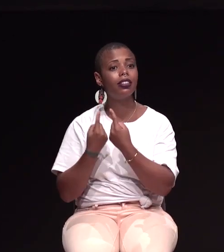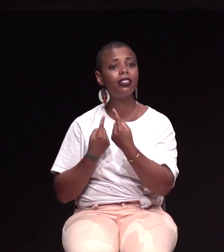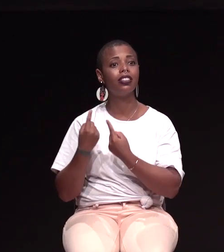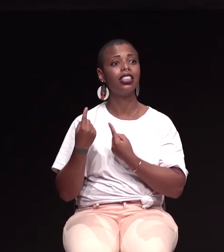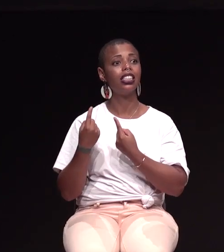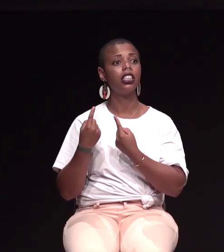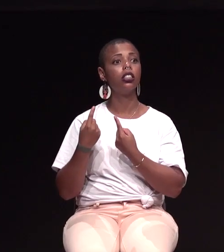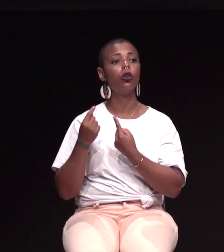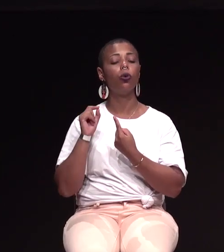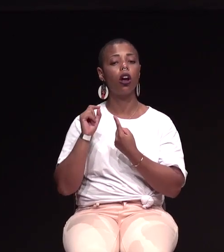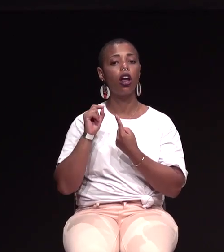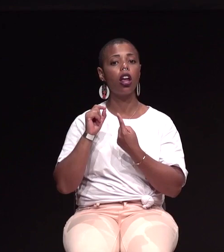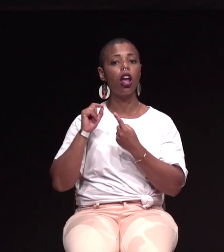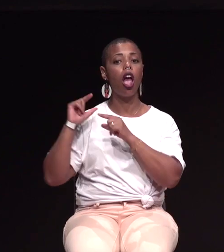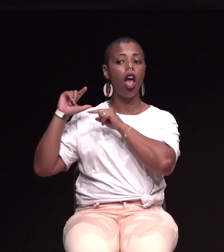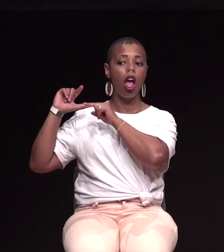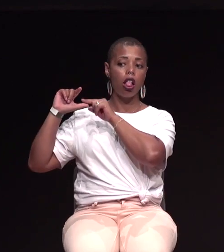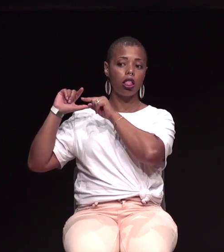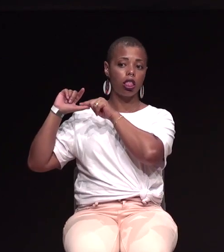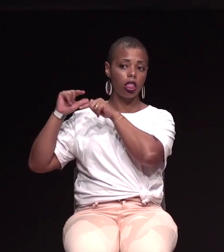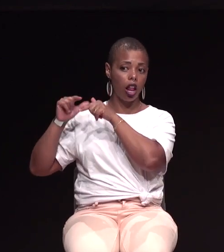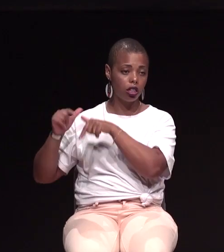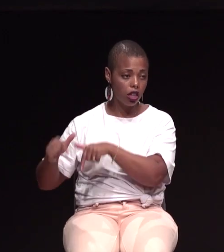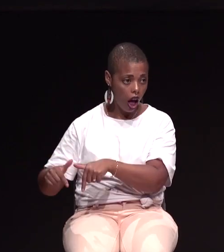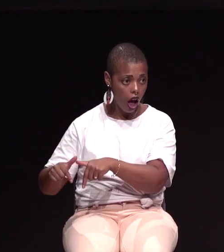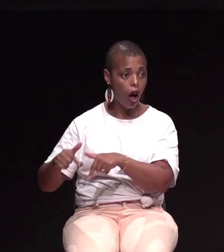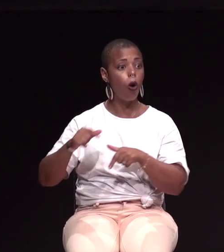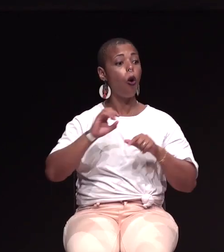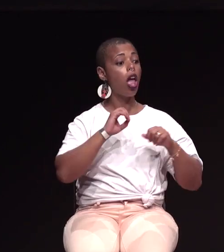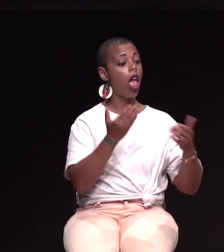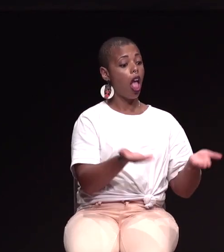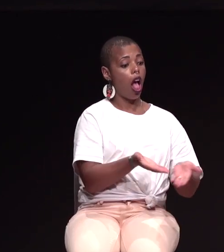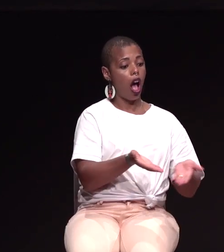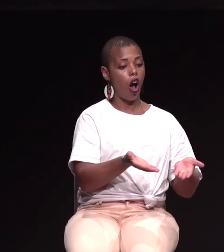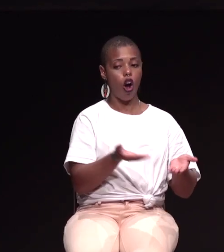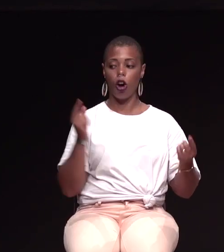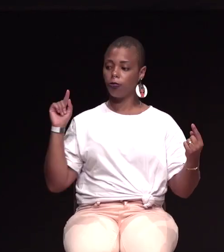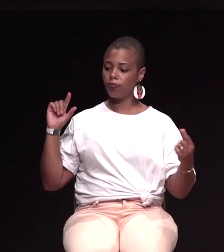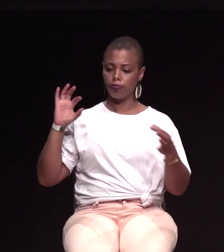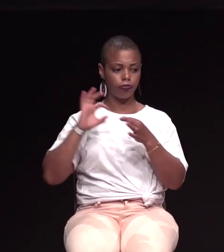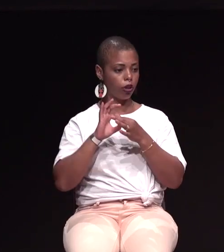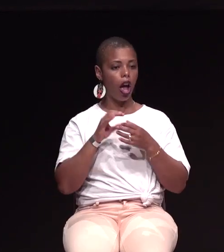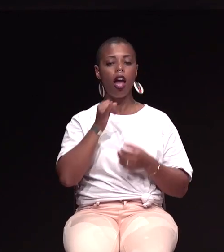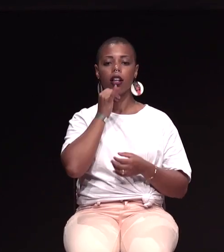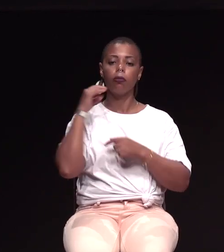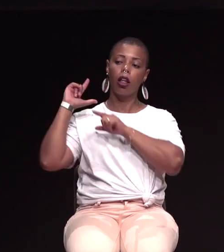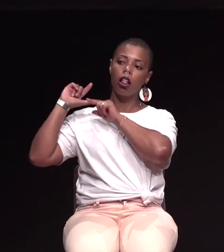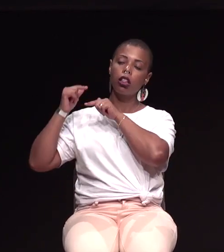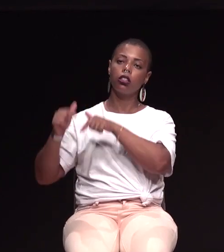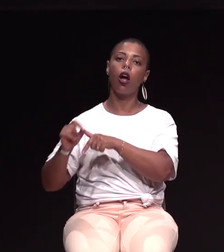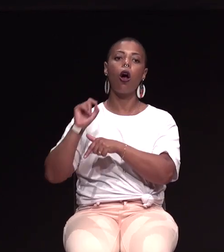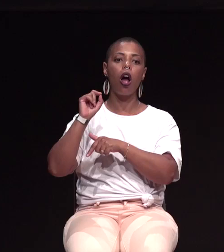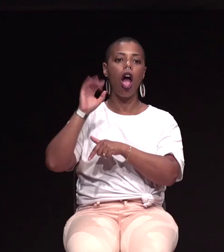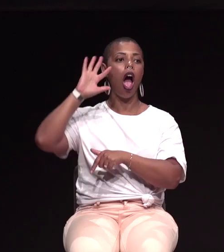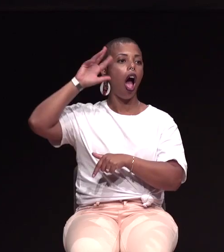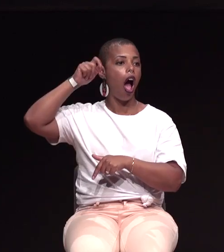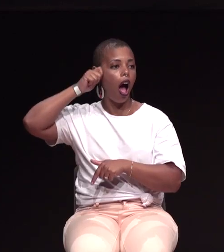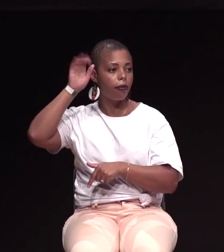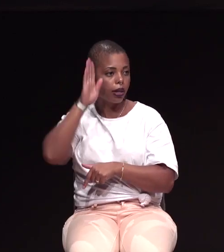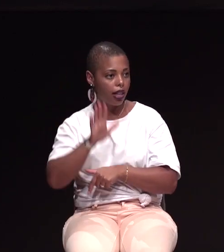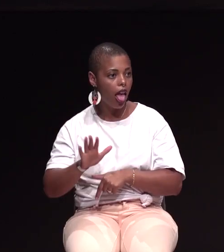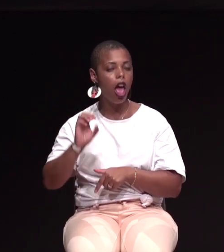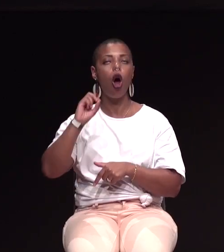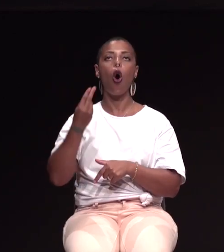entre tradições e contemporaneidade. Tradições entendidas como afro-brasileiras,